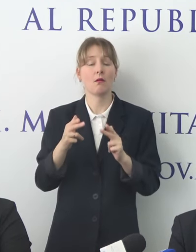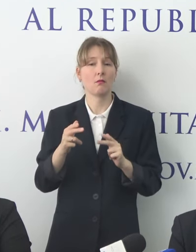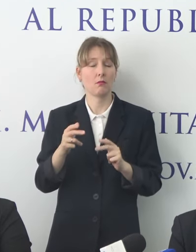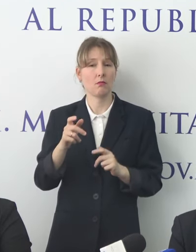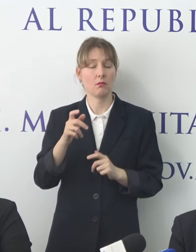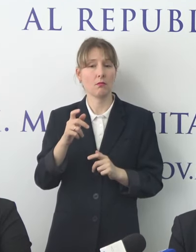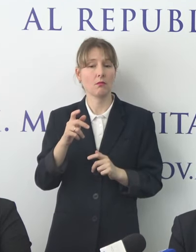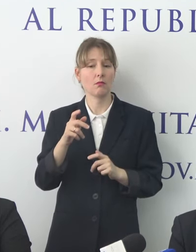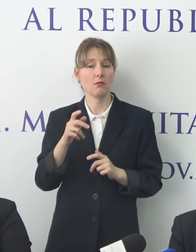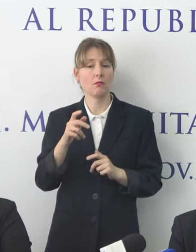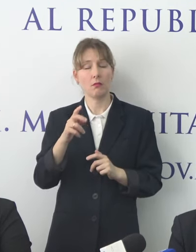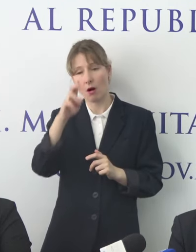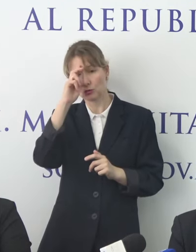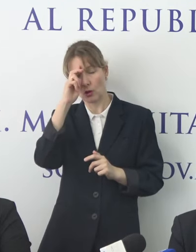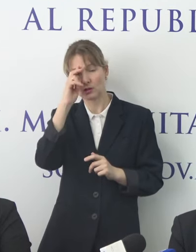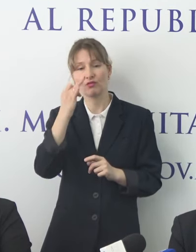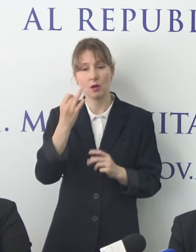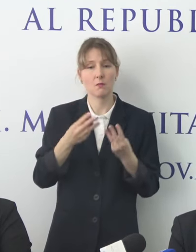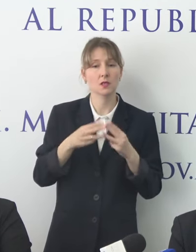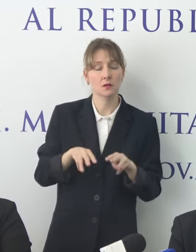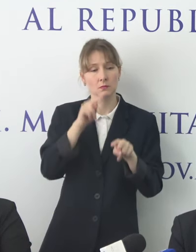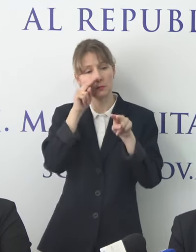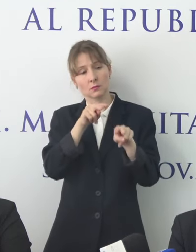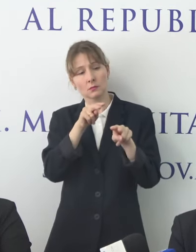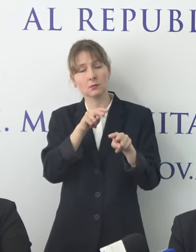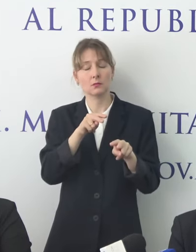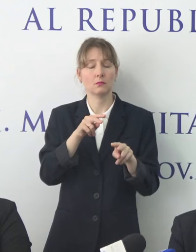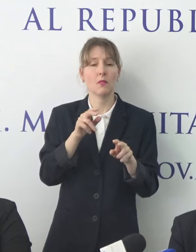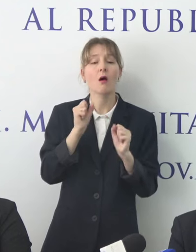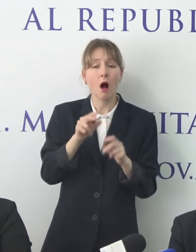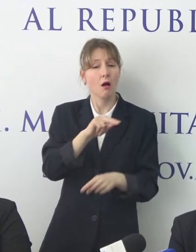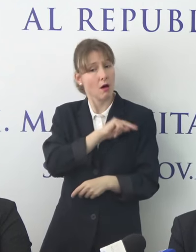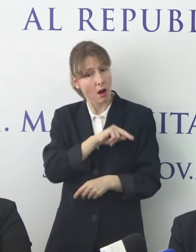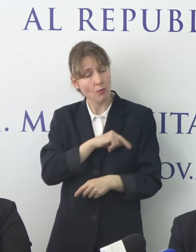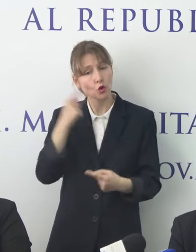să monitorizeze ce s-a întreprins, psihologii au